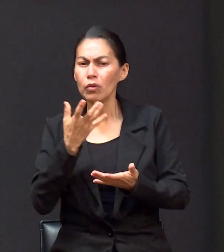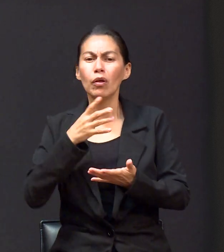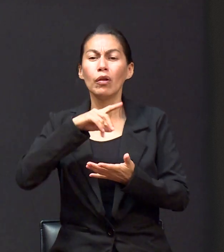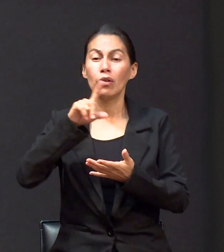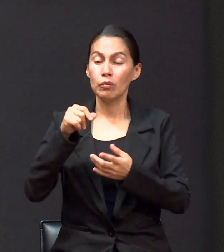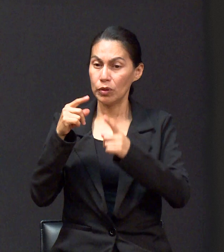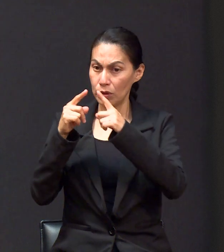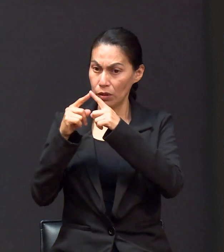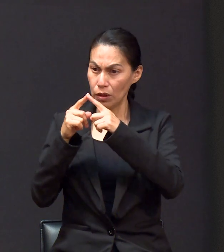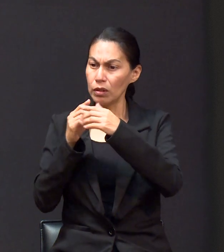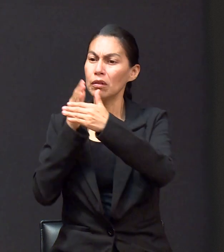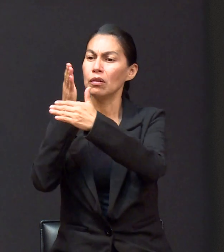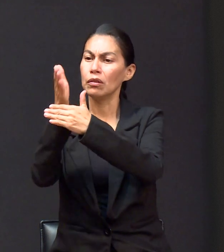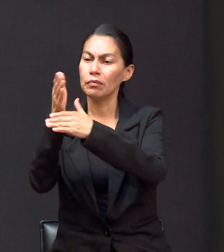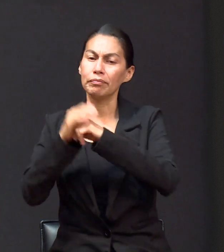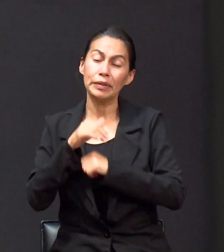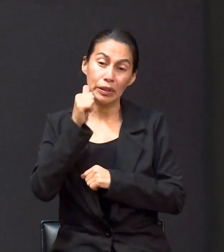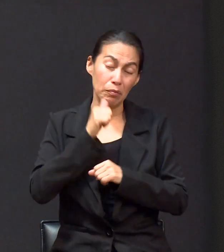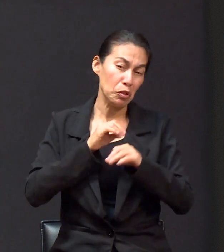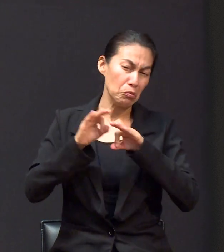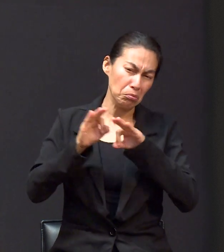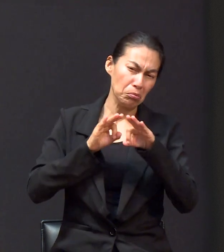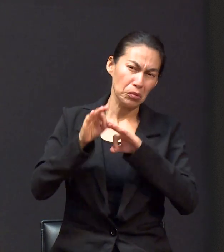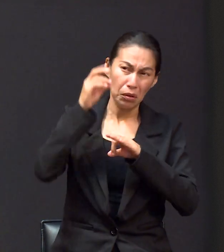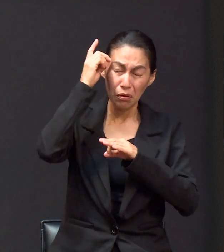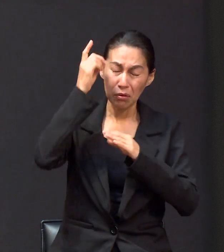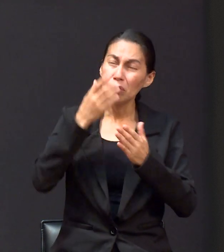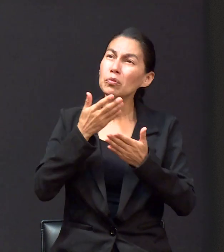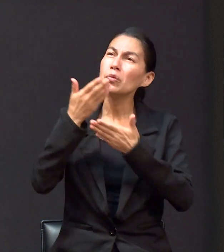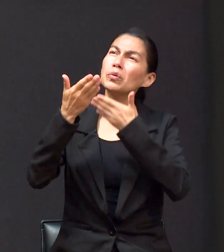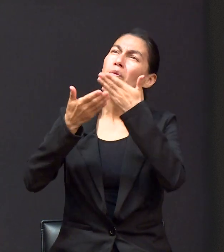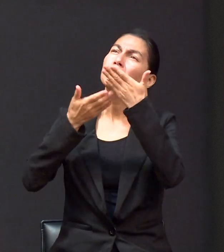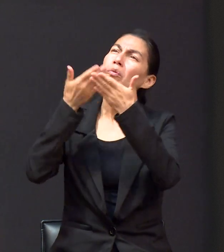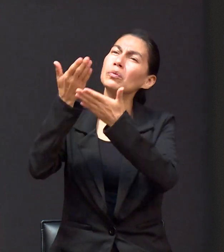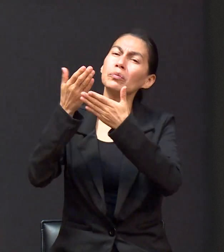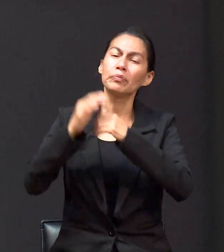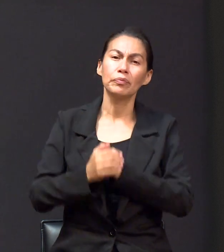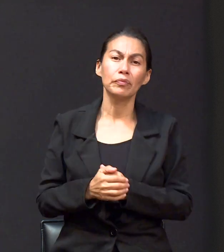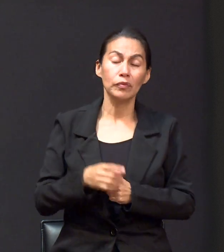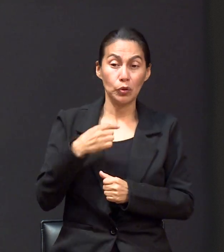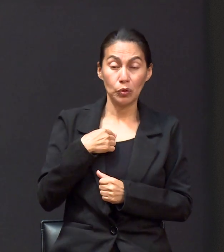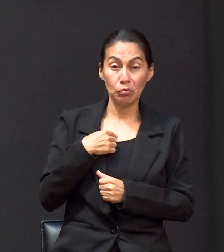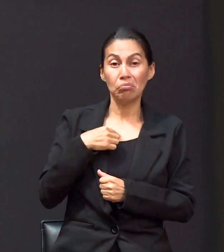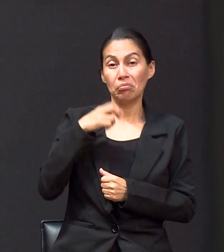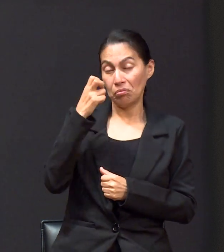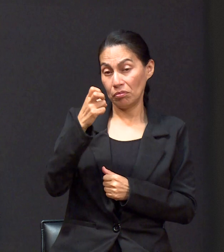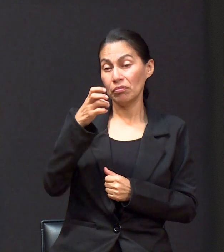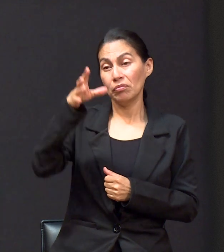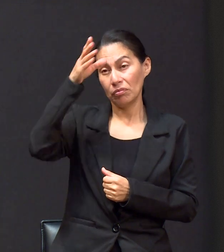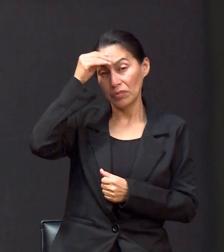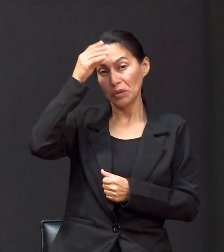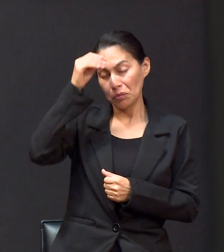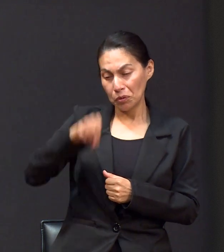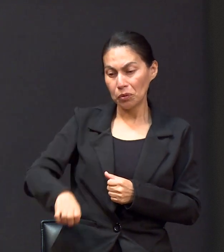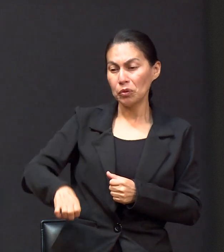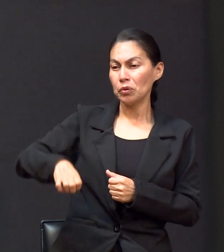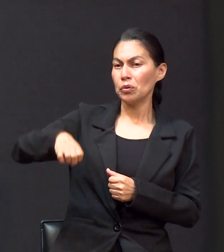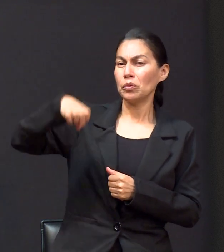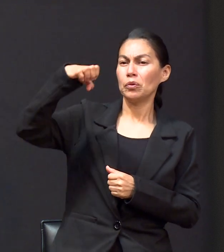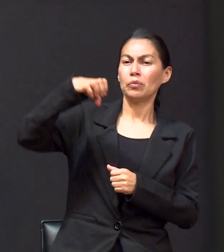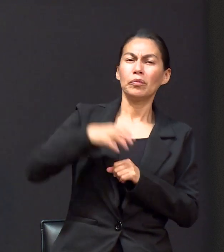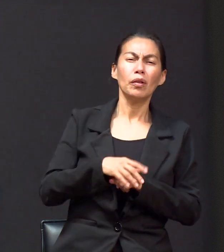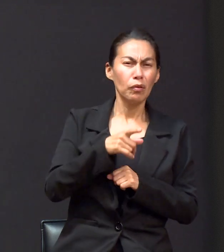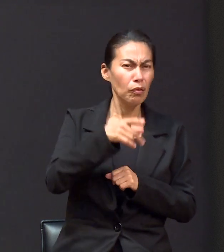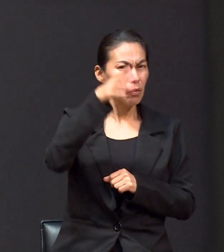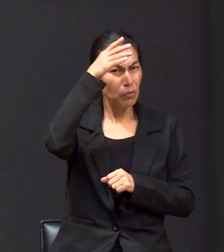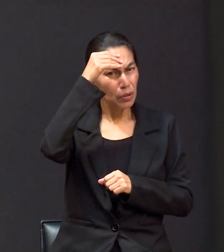iglesia y siempre trabajando para Dios. Amén. Y así Brisa, crecí.